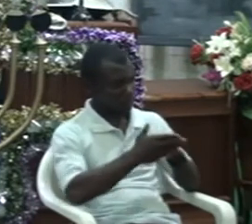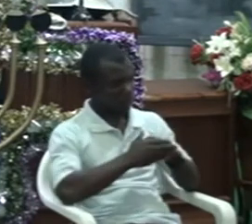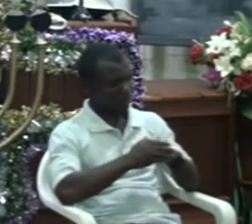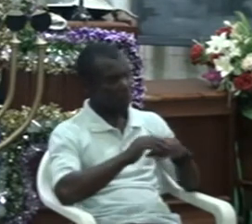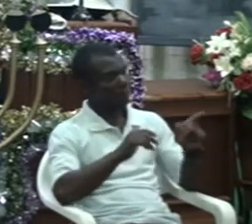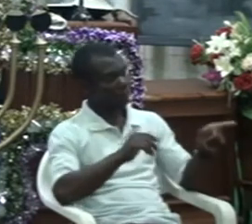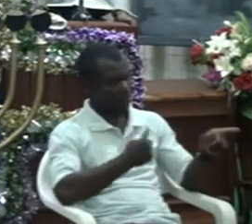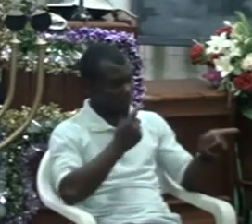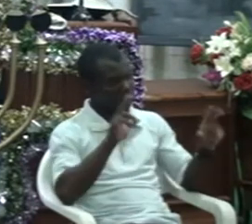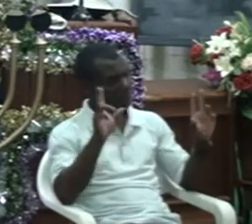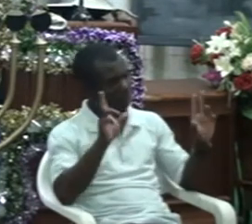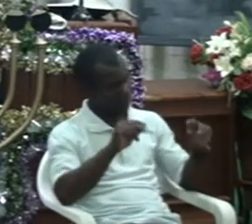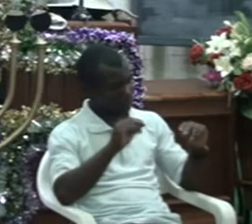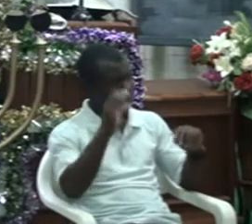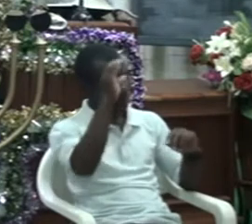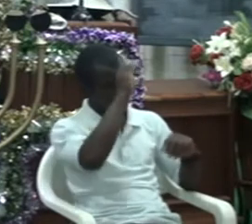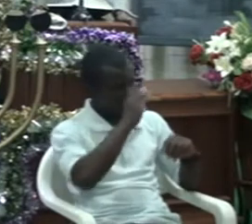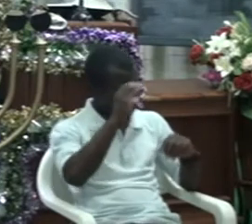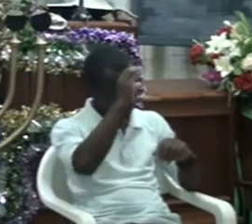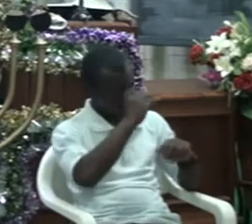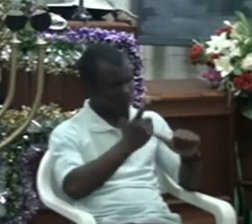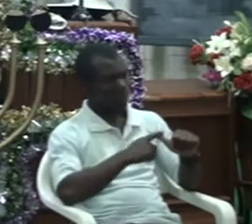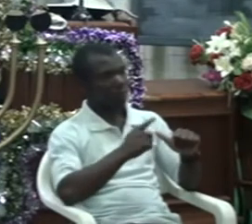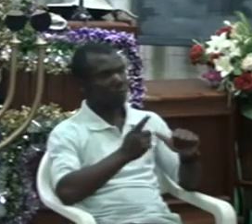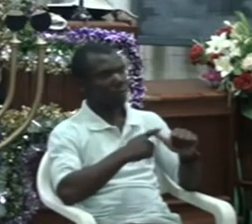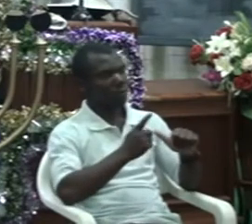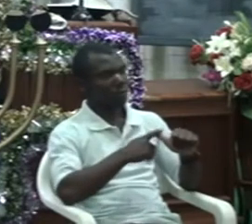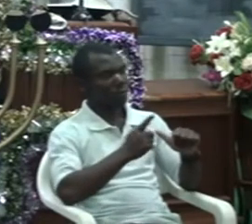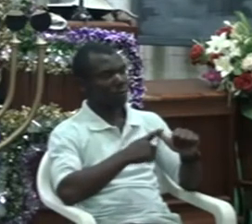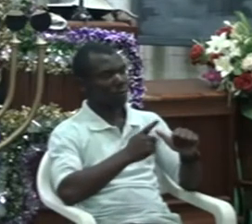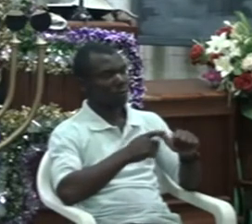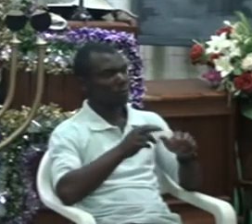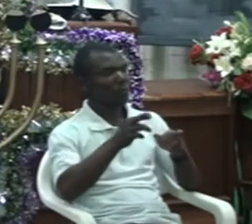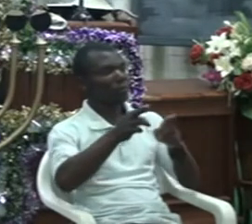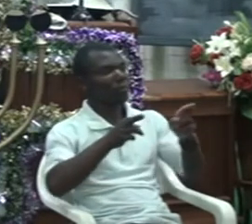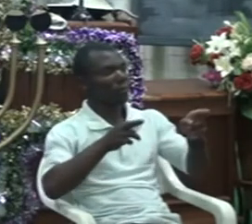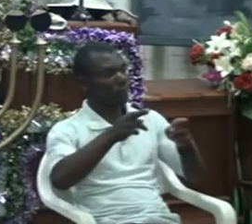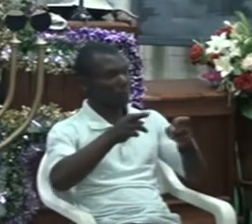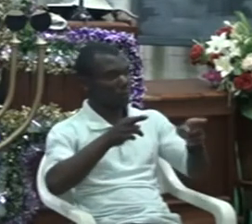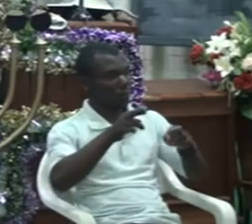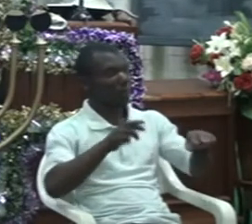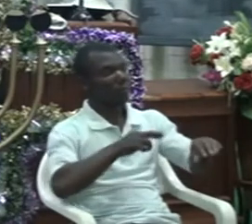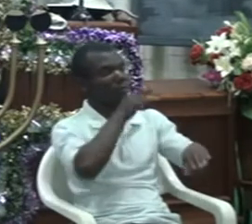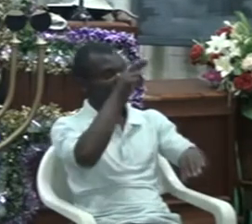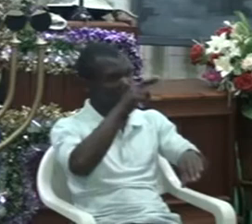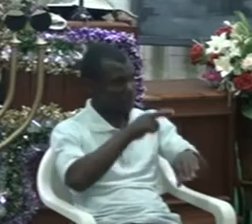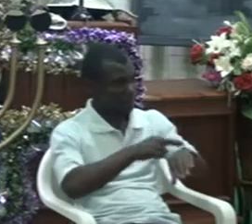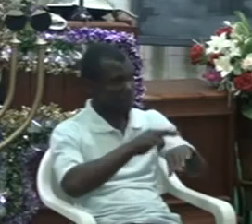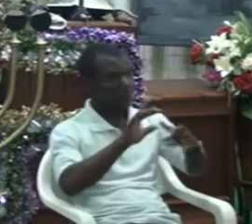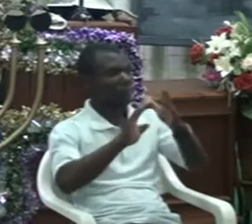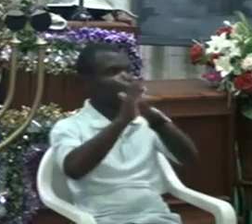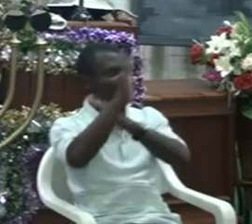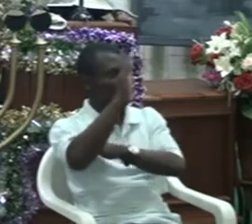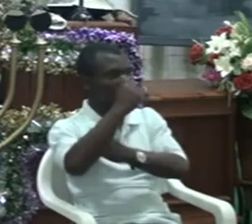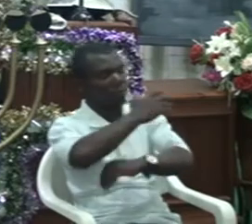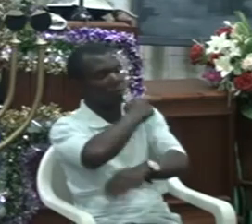je te demande ceci. Et lui dit non. Recherchez d'abord le royaume de Dieu.